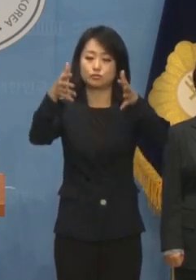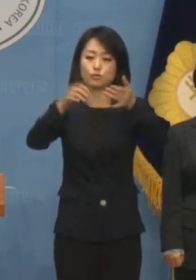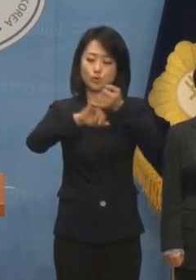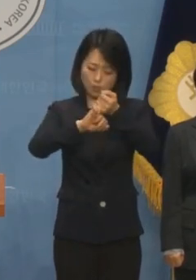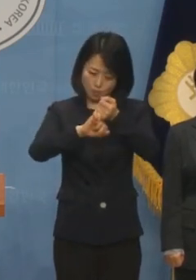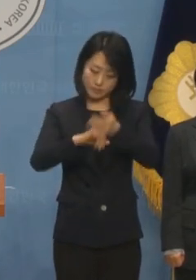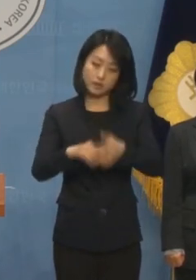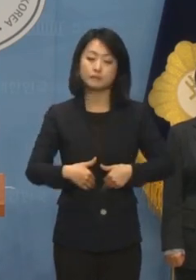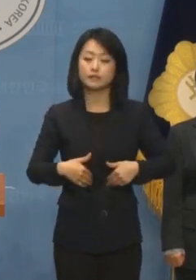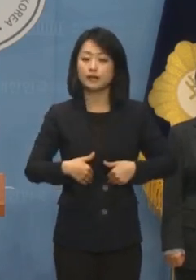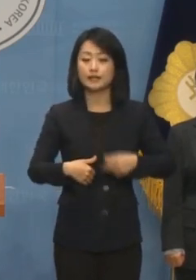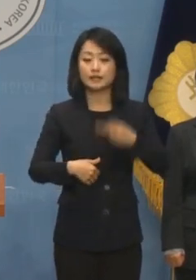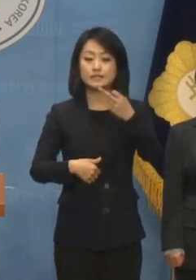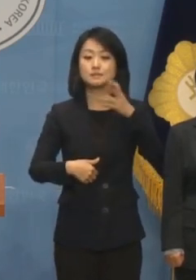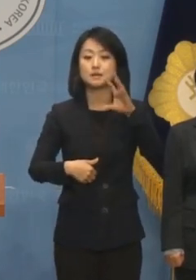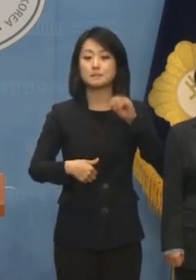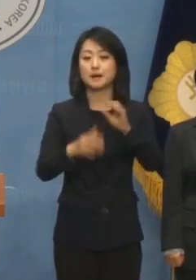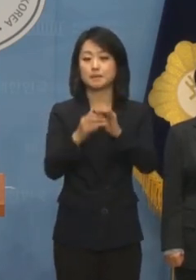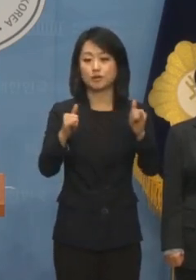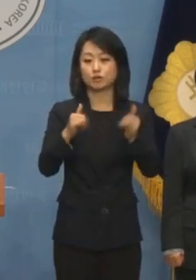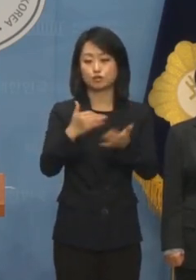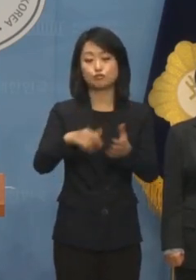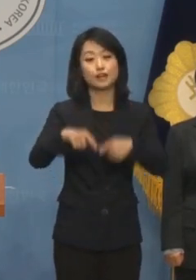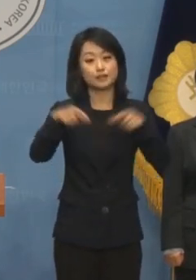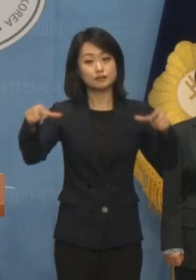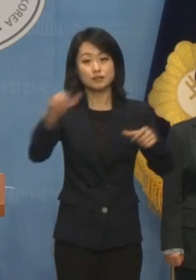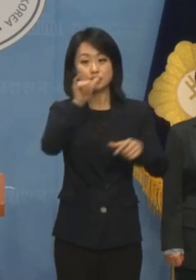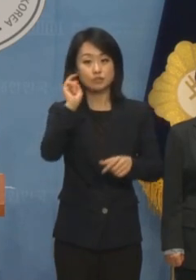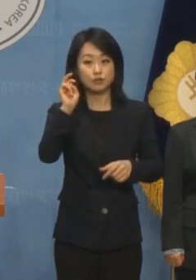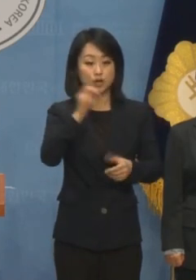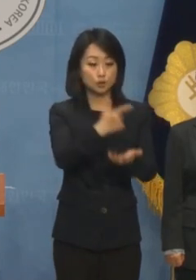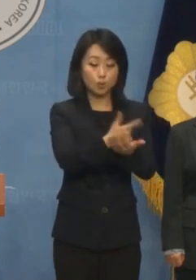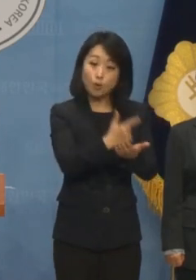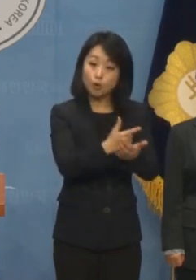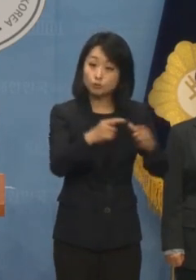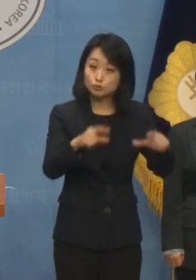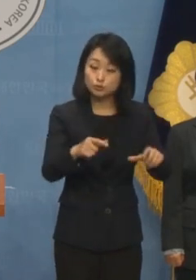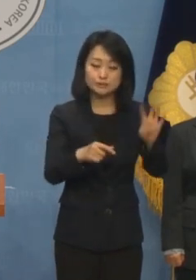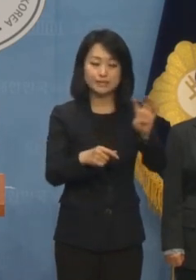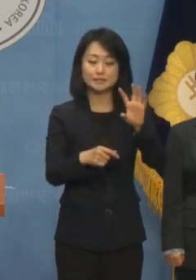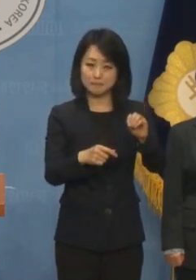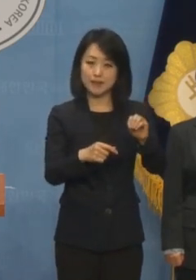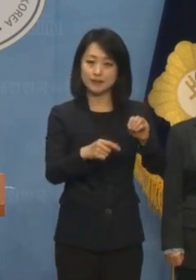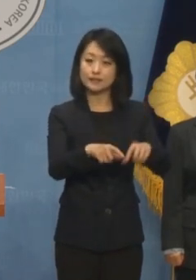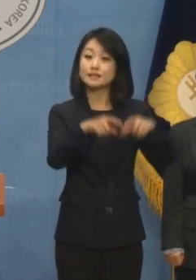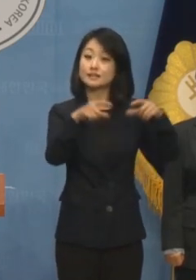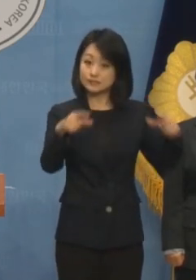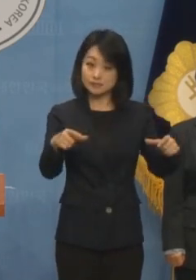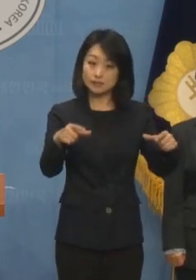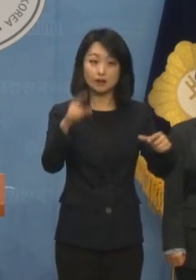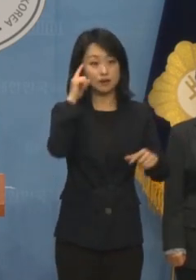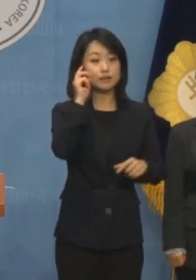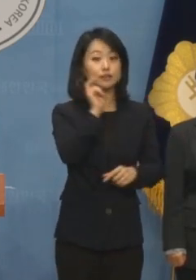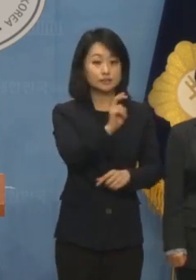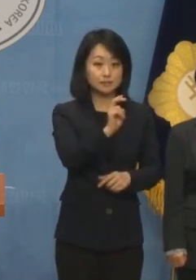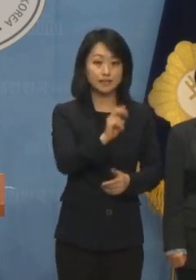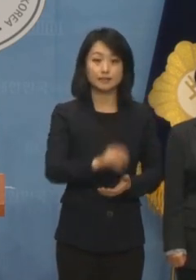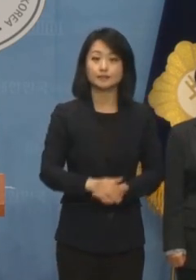목동 아파트는 한 12만 명 인구가 증가하게 되고요. 노원구만 해도 한 40만 이상의 인구 증가를 예상하고